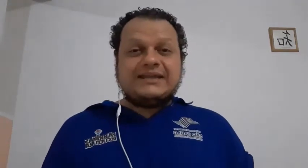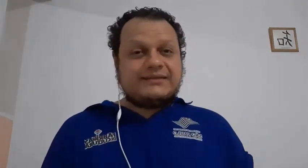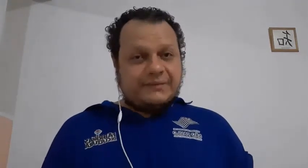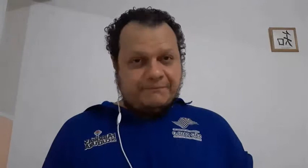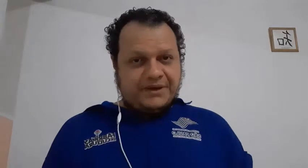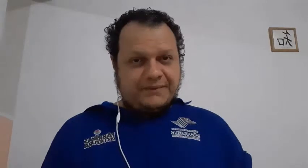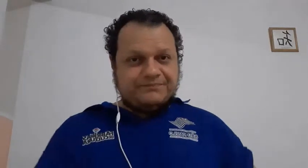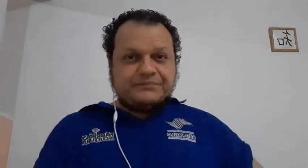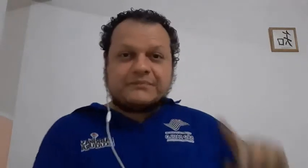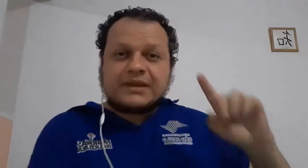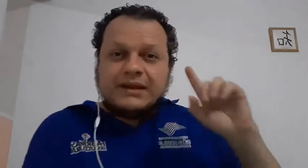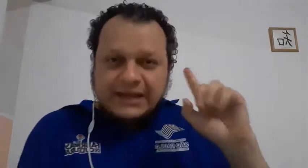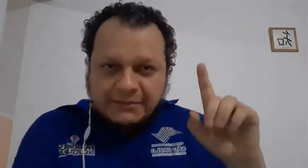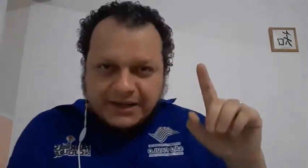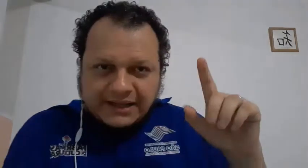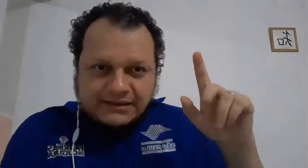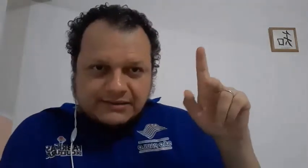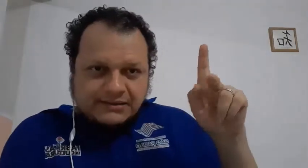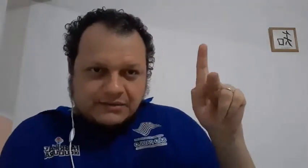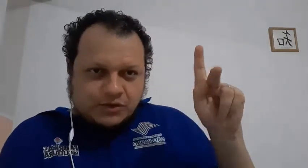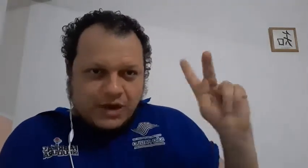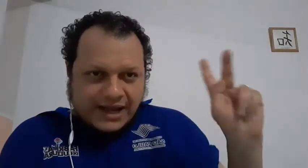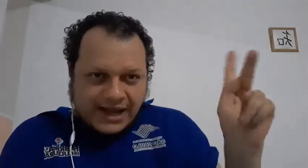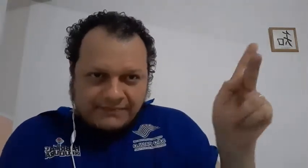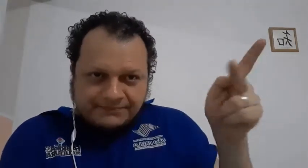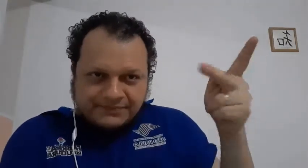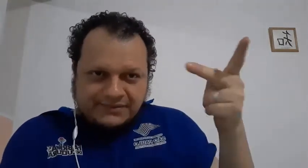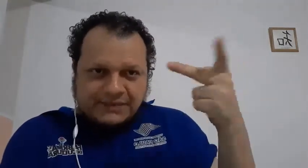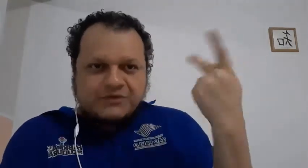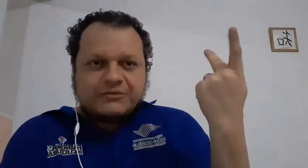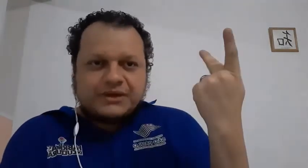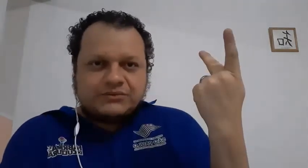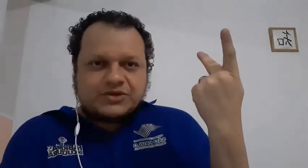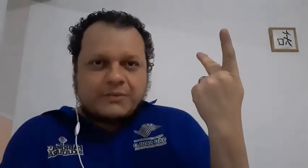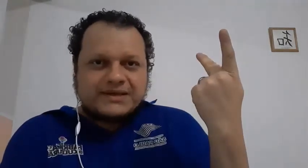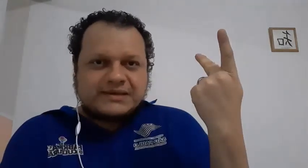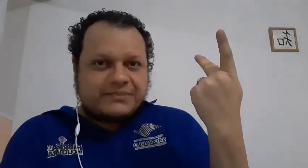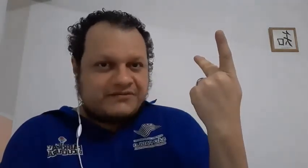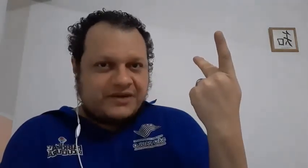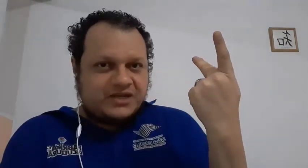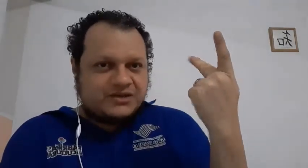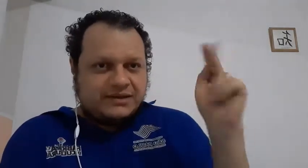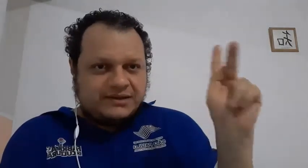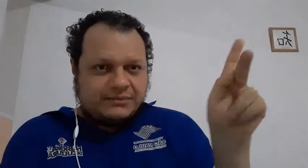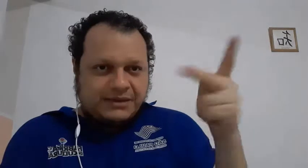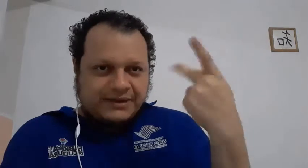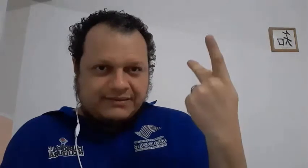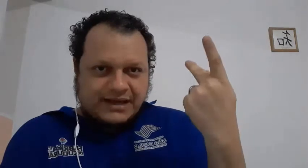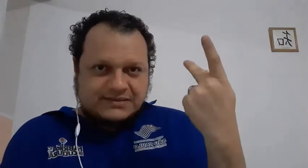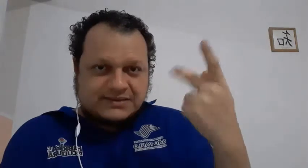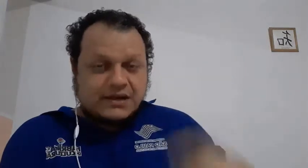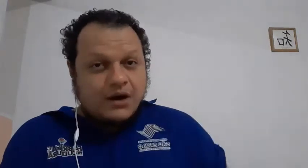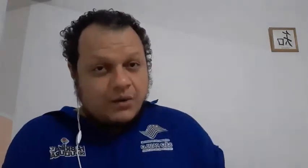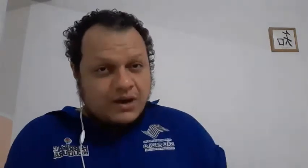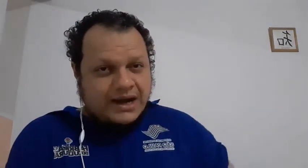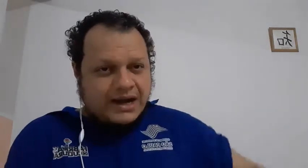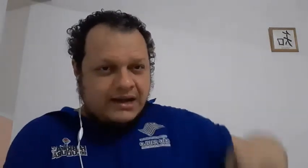Letra P. Lembra do H? Tem movimento que começa para frente e termina para trás. O K